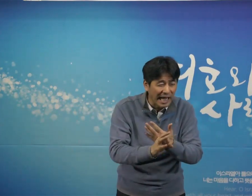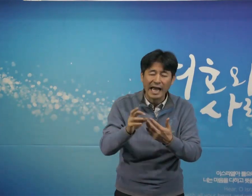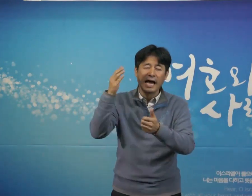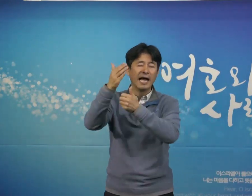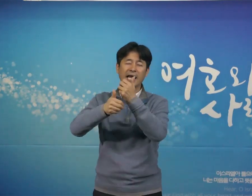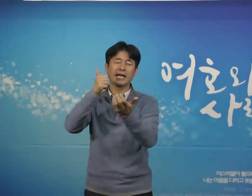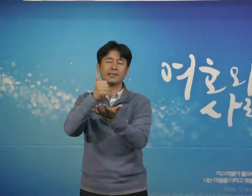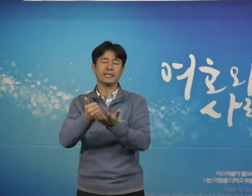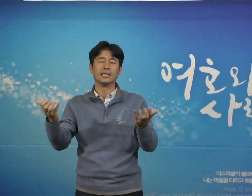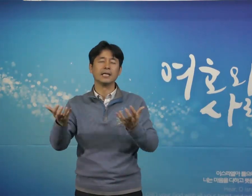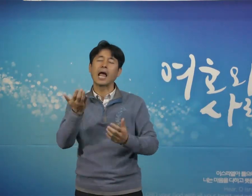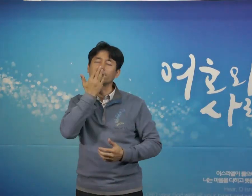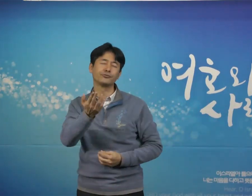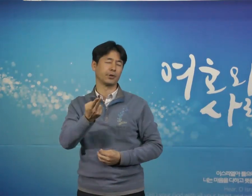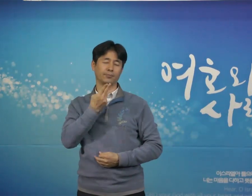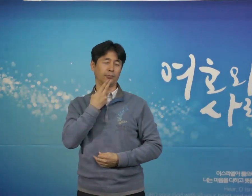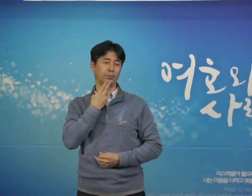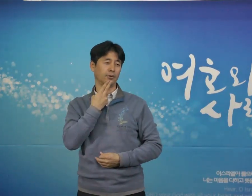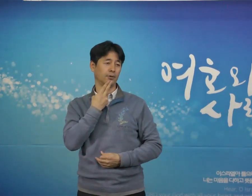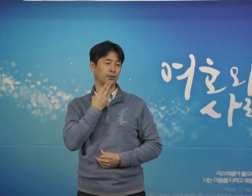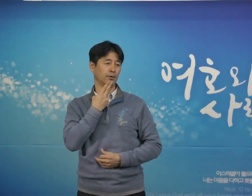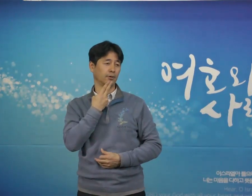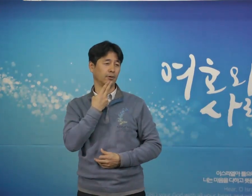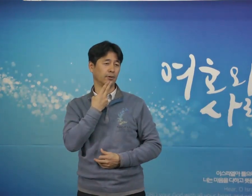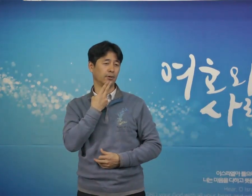하지 않으면 하나님도 일할 수 없다라는 거죠.